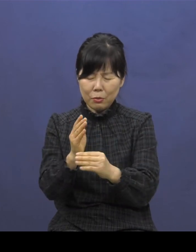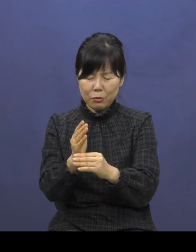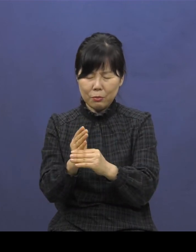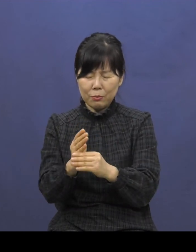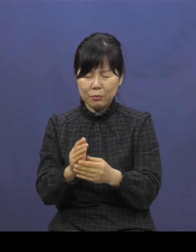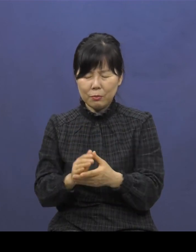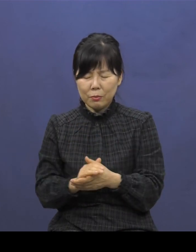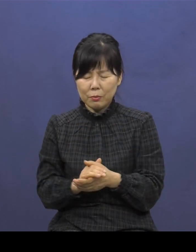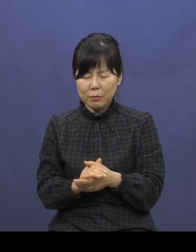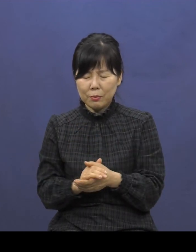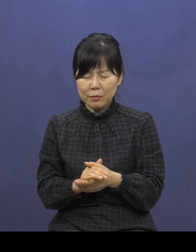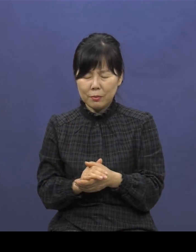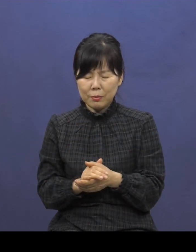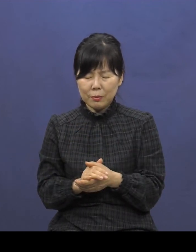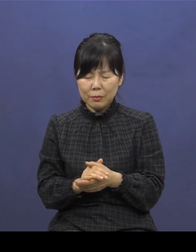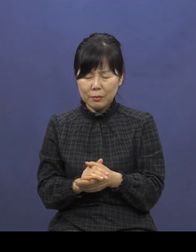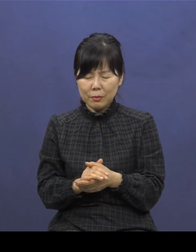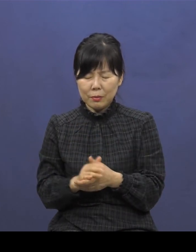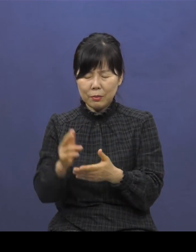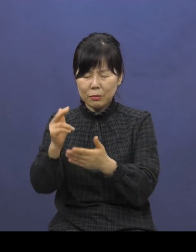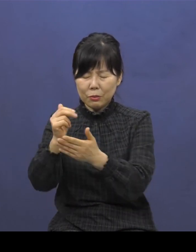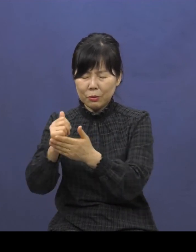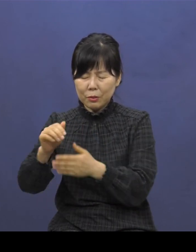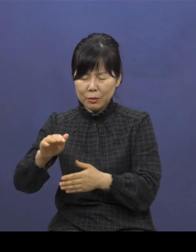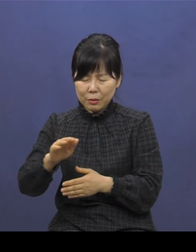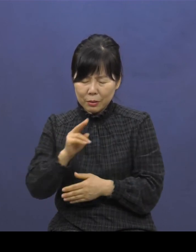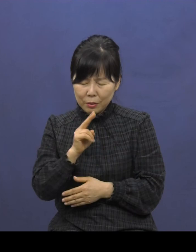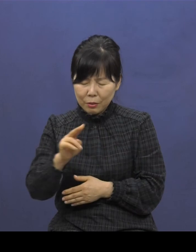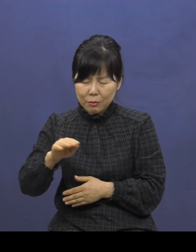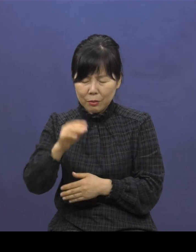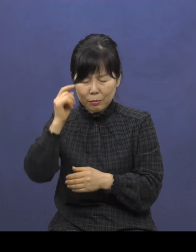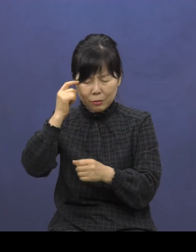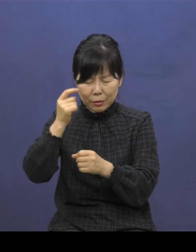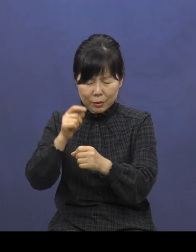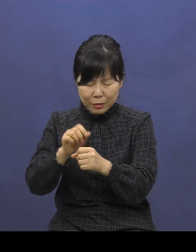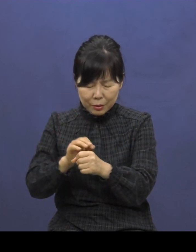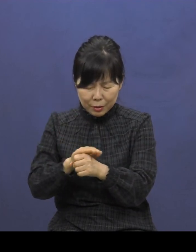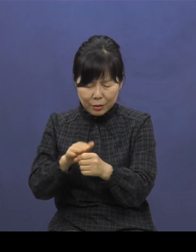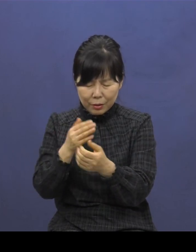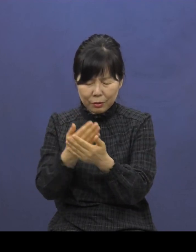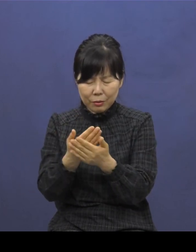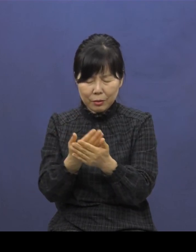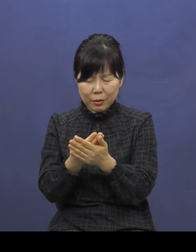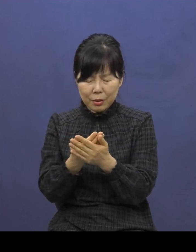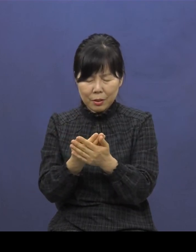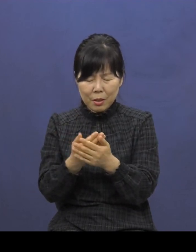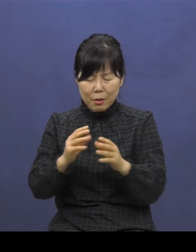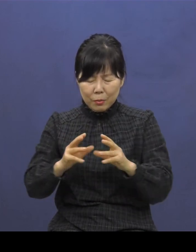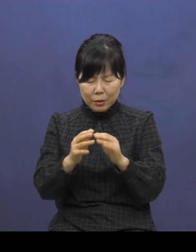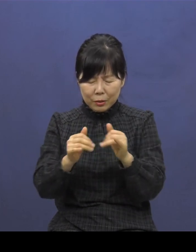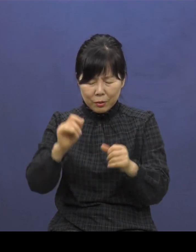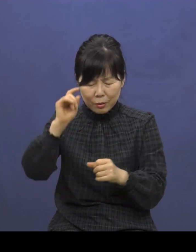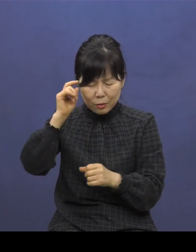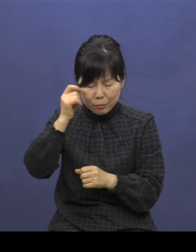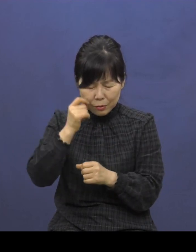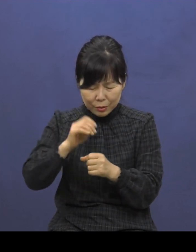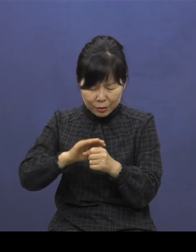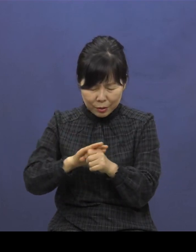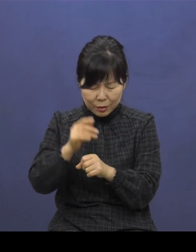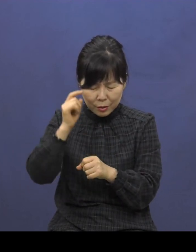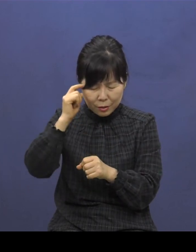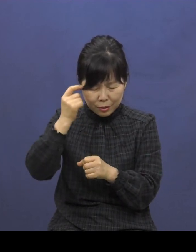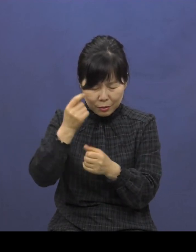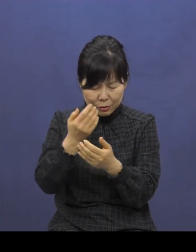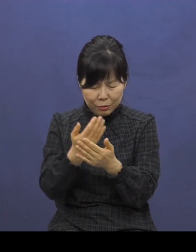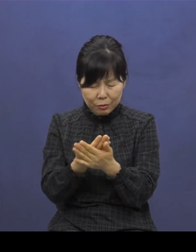직면하고 있고 그 속에 좀 빠져들어가고 있는데 주여 우리를 불쌍히 여겨 주시옵소서. 주여 이 백성 불쌍히